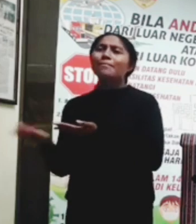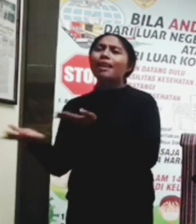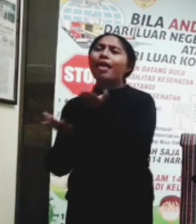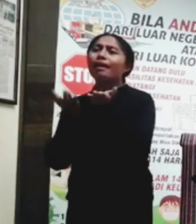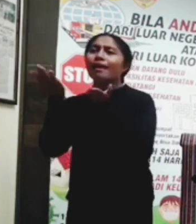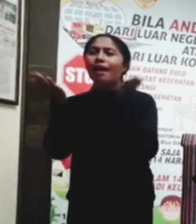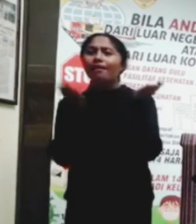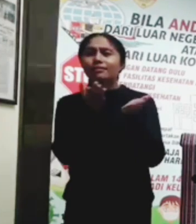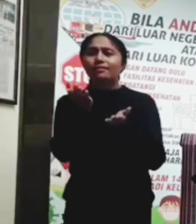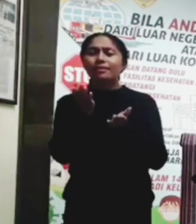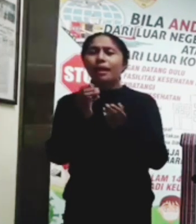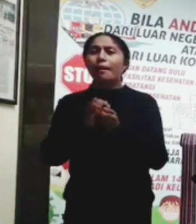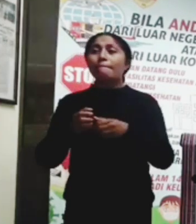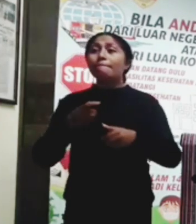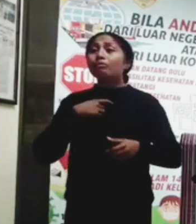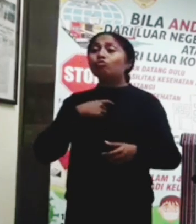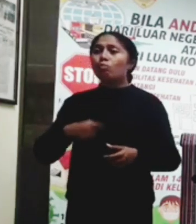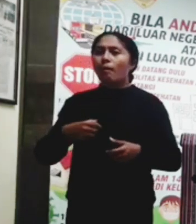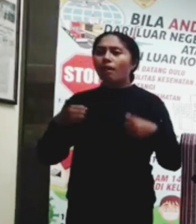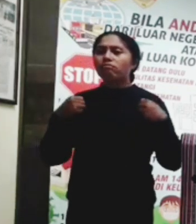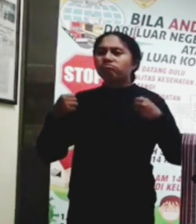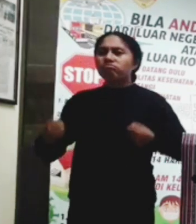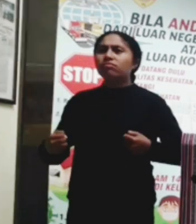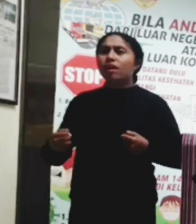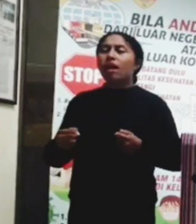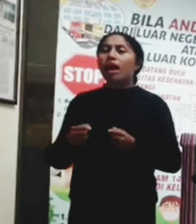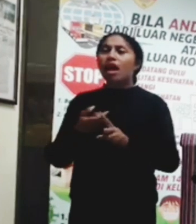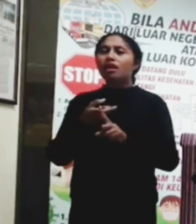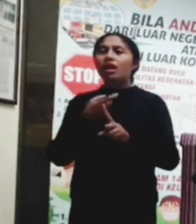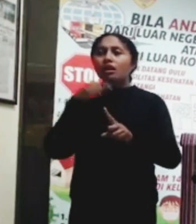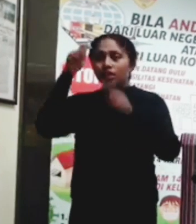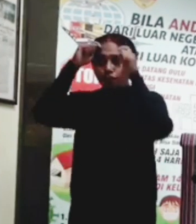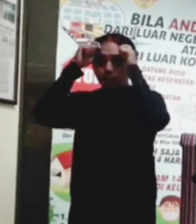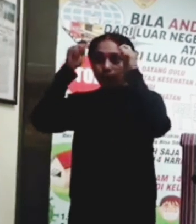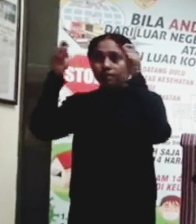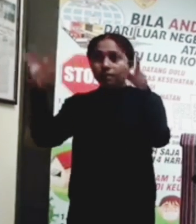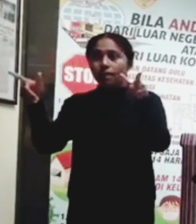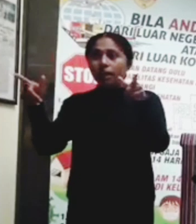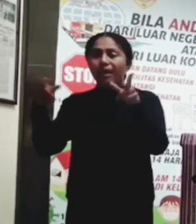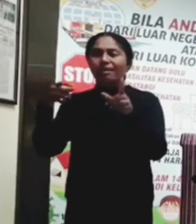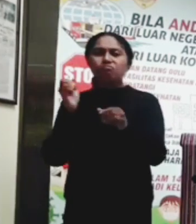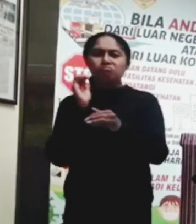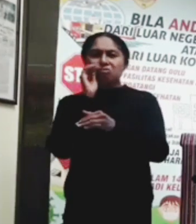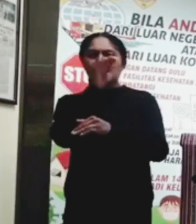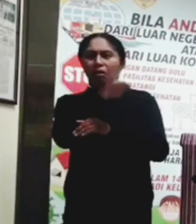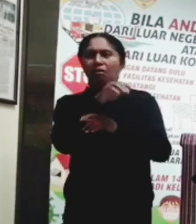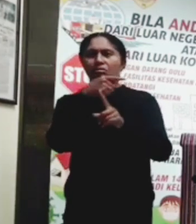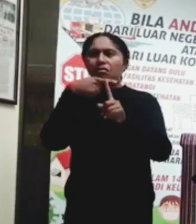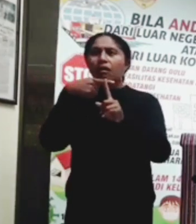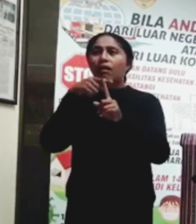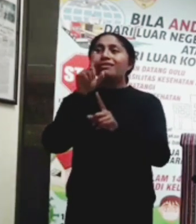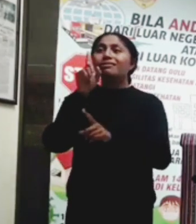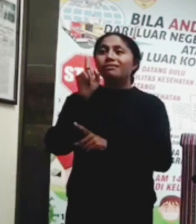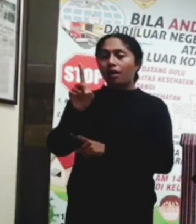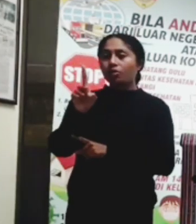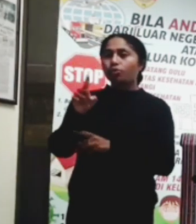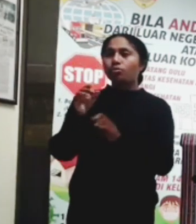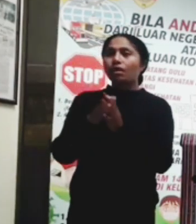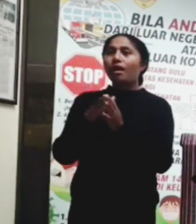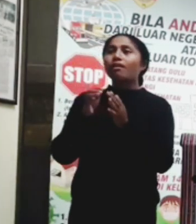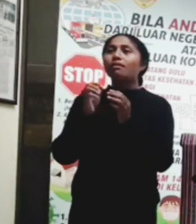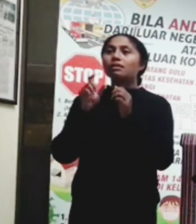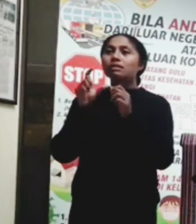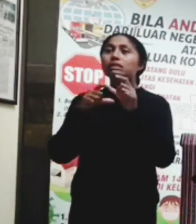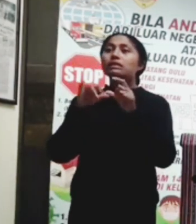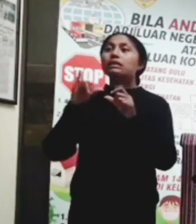penumpang dari Timor Leste yang berangkat tanggal Sabtu menuju silawang lalu kemudian